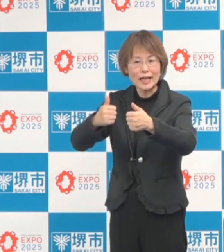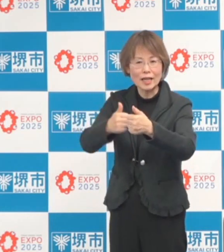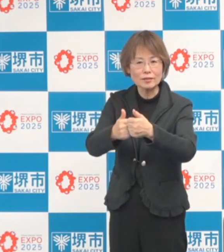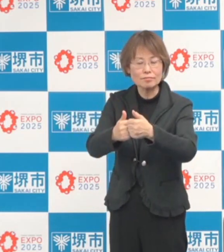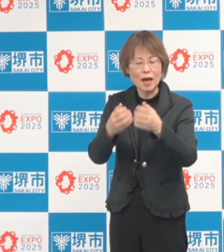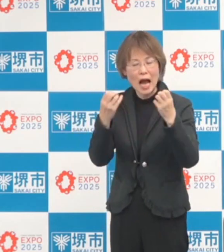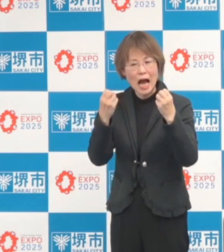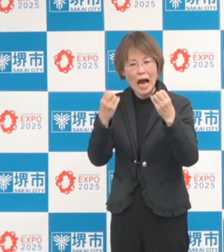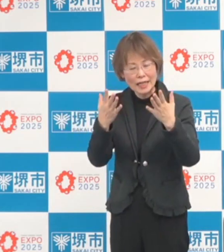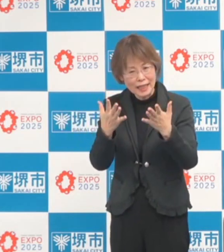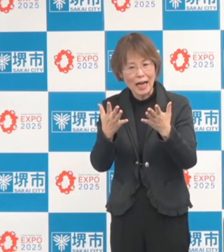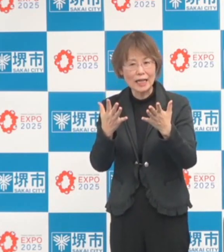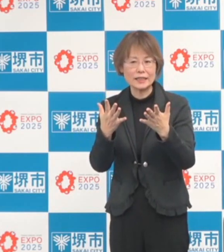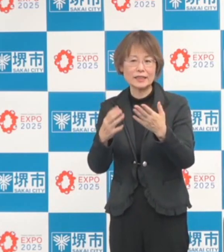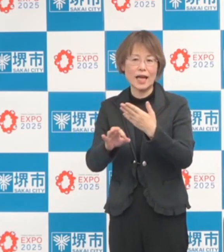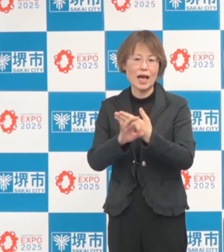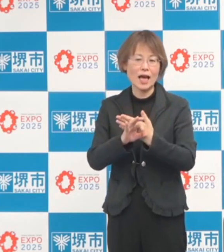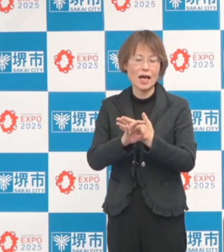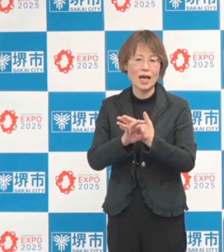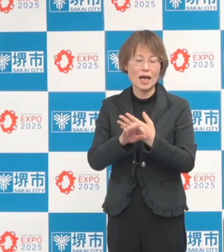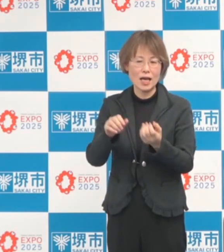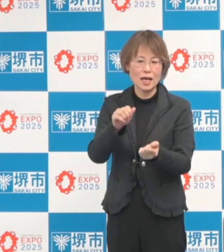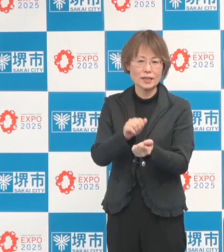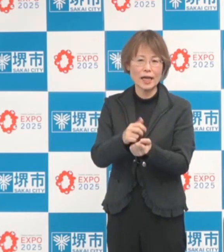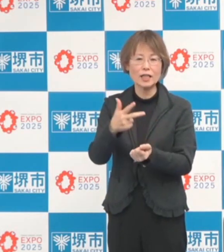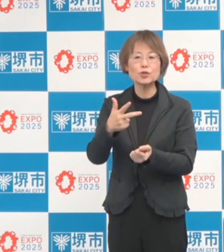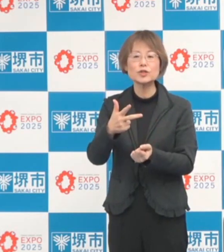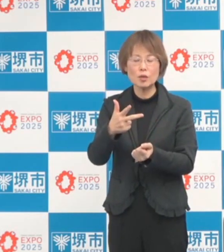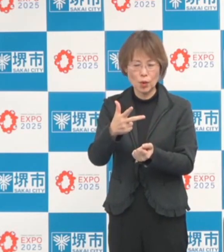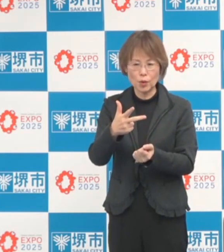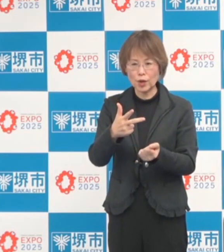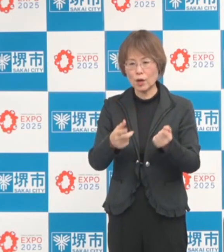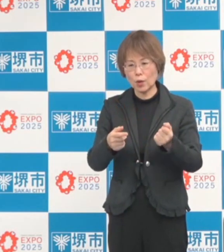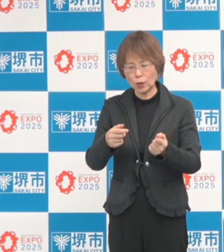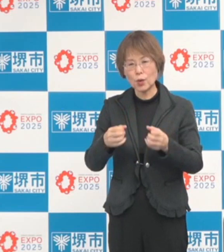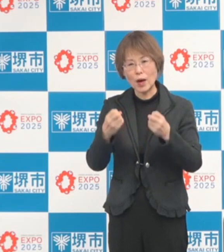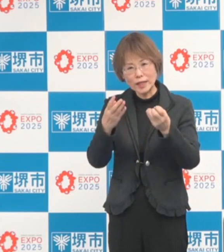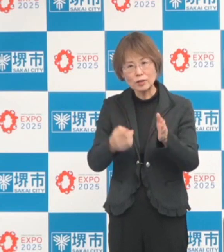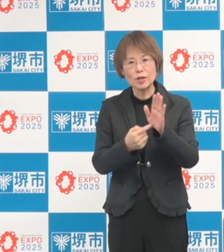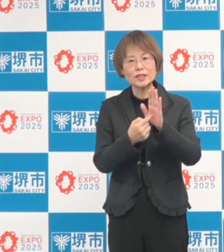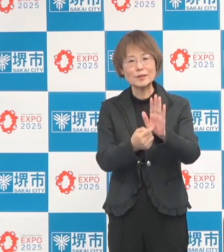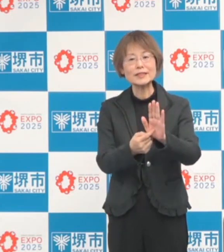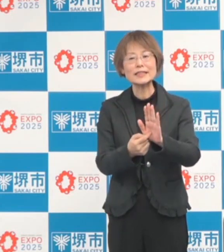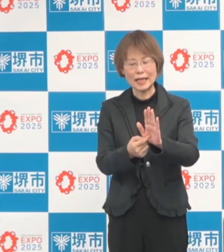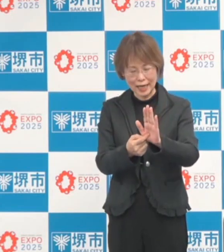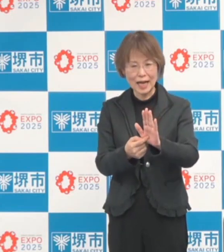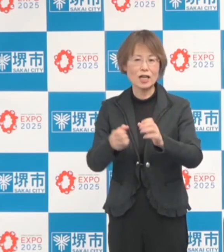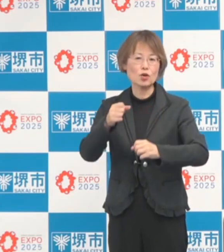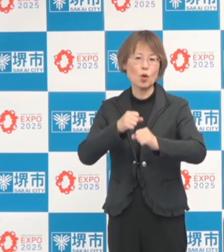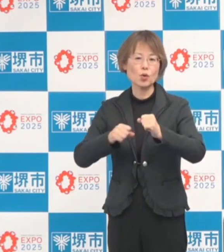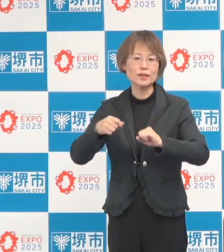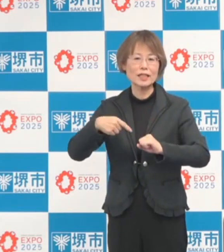な事例だと思っておりますので、堺市としてもこの姿勢を示しながらですね、そして導入に向けて行動する